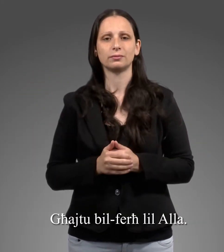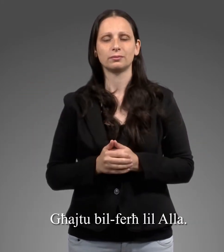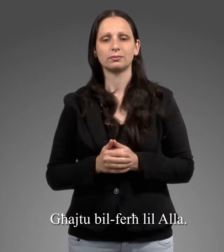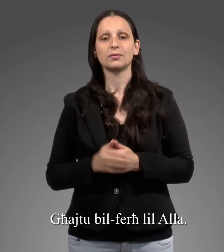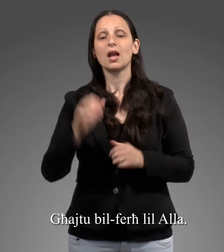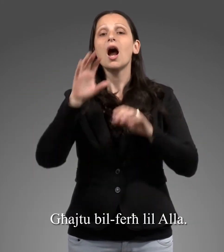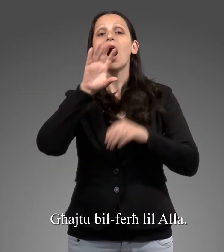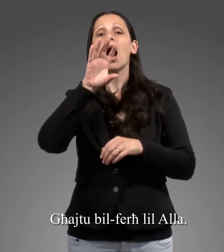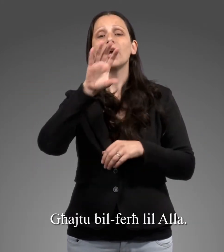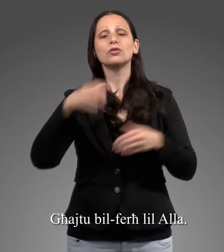Għajtu bil-ferħ lill-Alla.